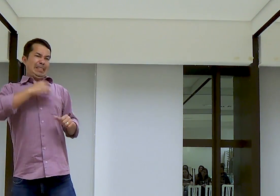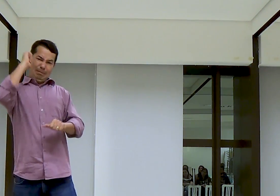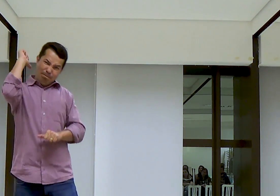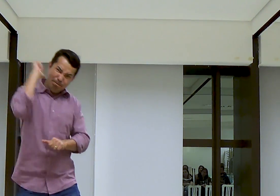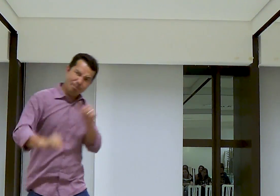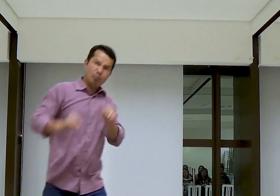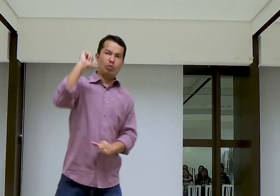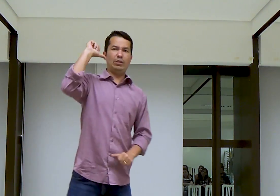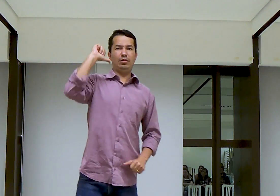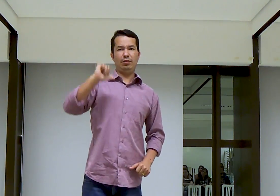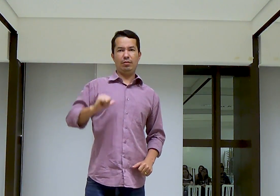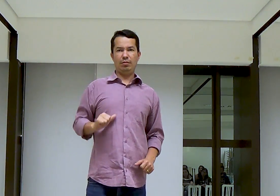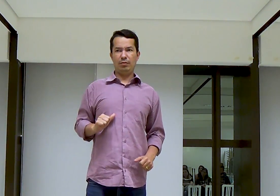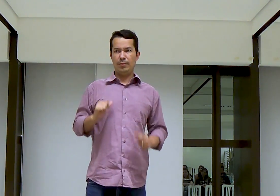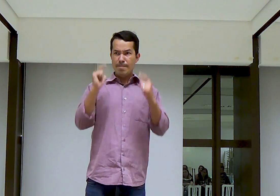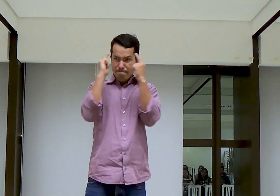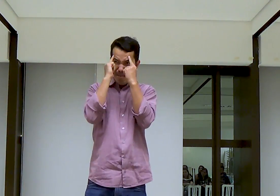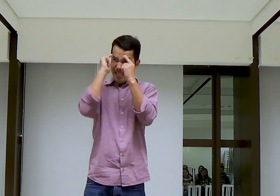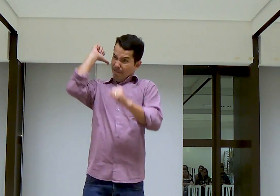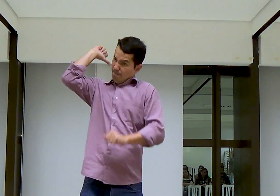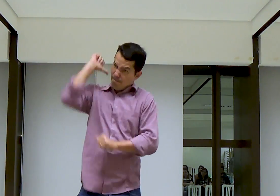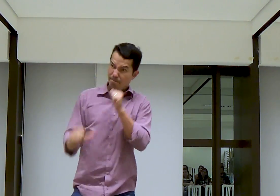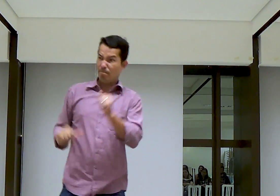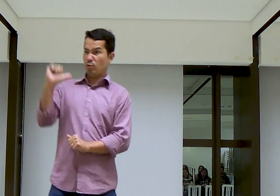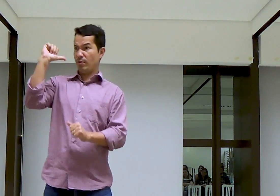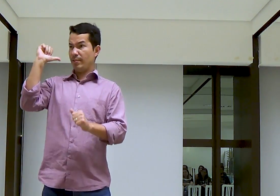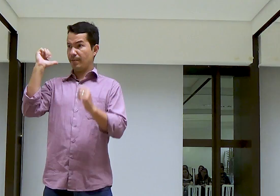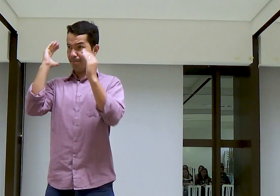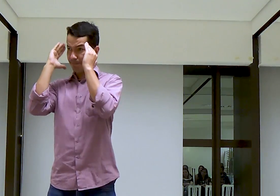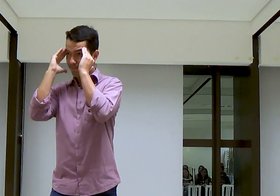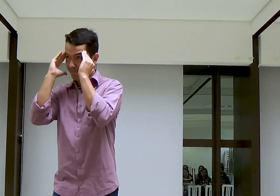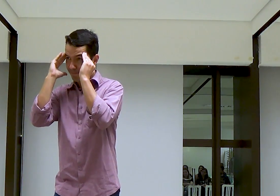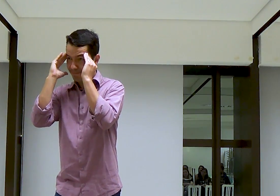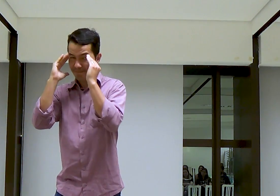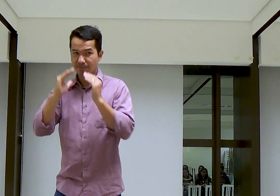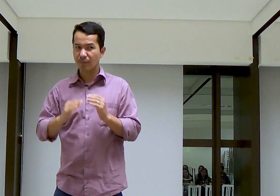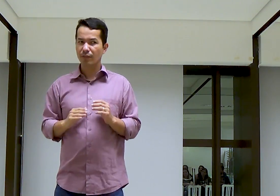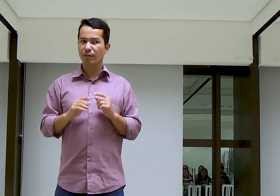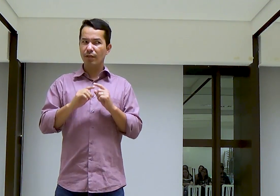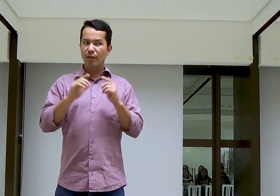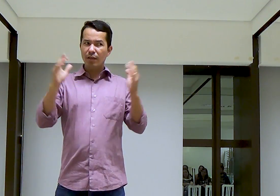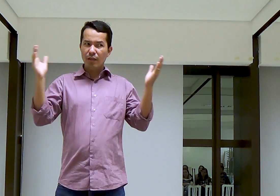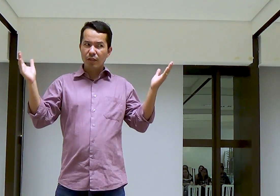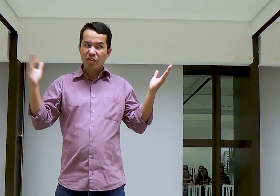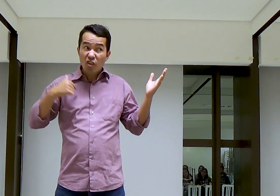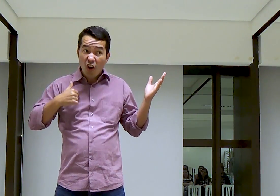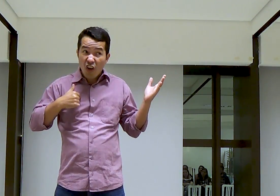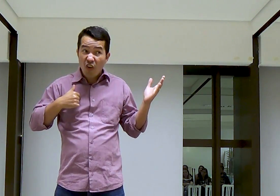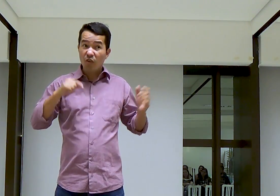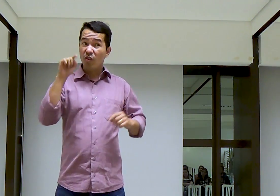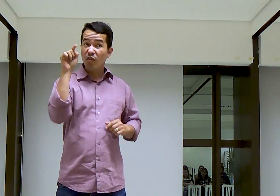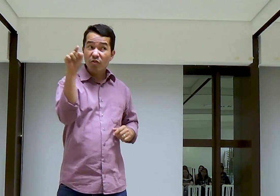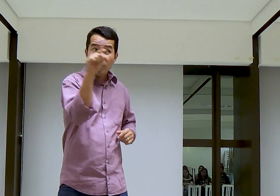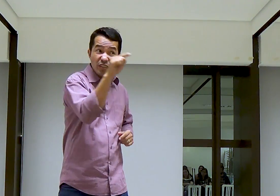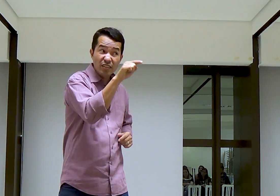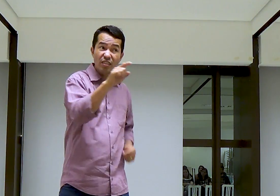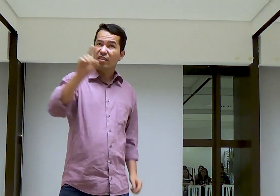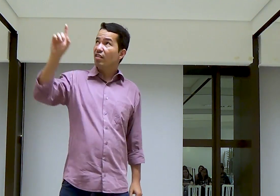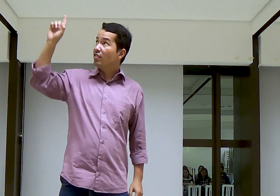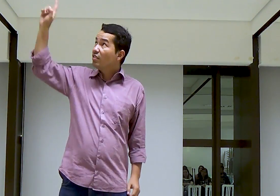A palavra de Deus toca a vida das pessoas e transforma as pessoas. Você me entende? Eu